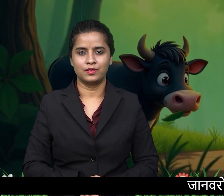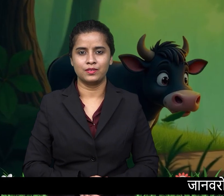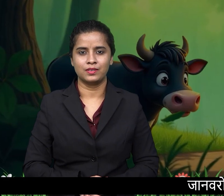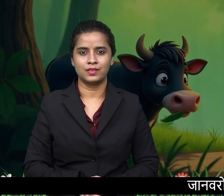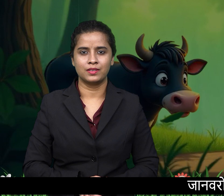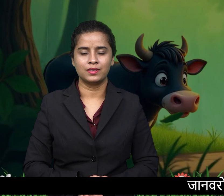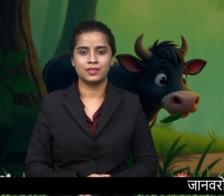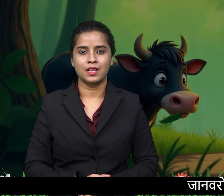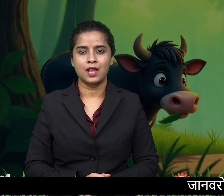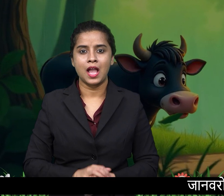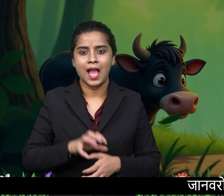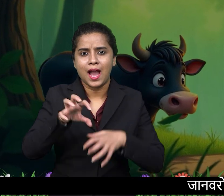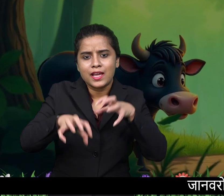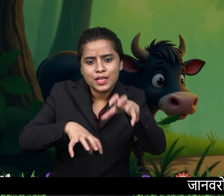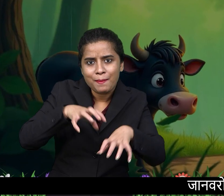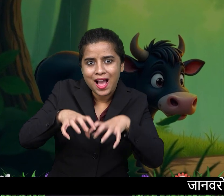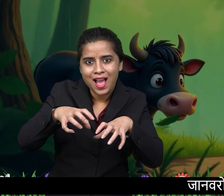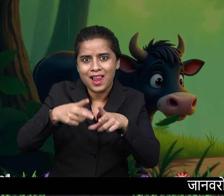जानवरों की खाने की आदतें।